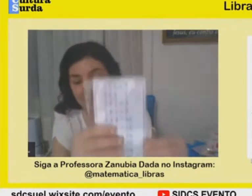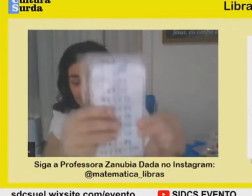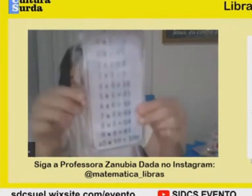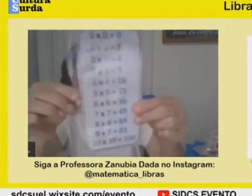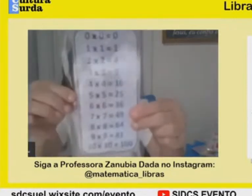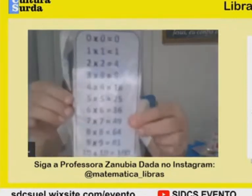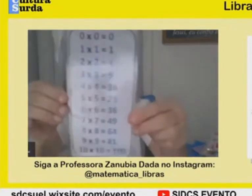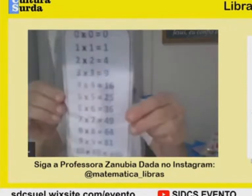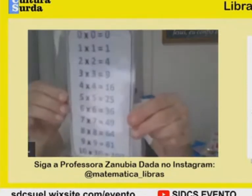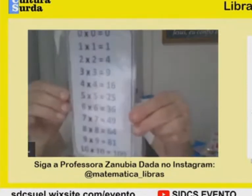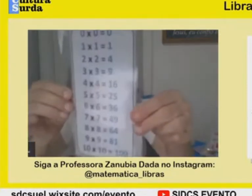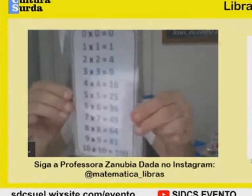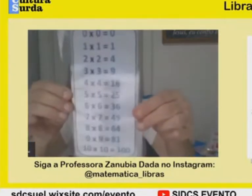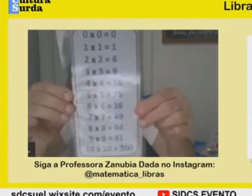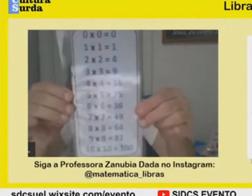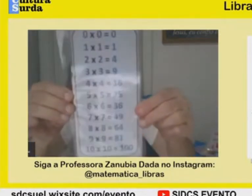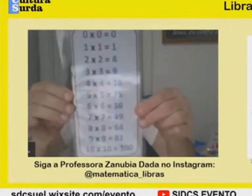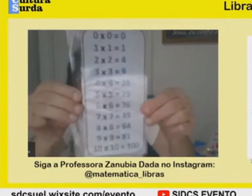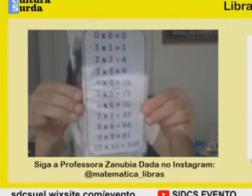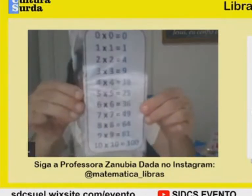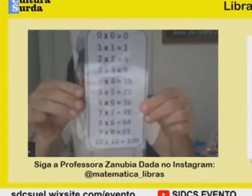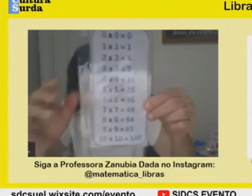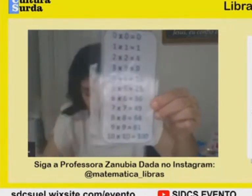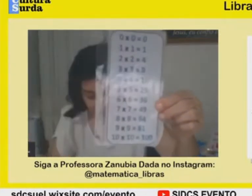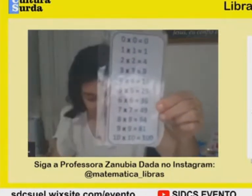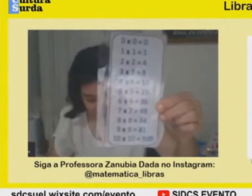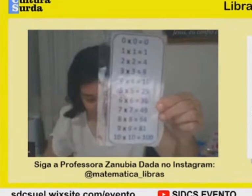diferentes. Por exemplo, olha aqui.